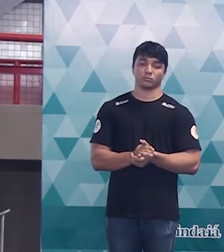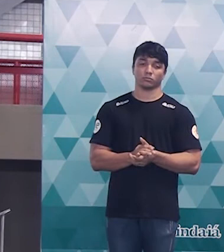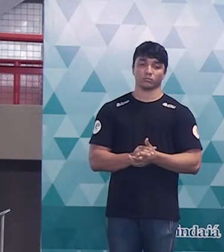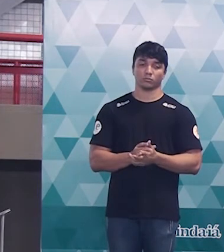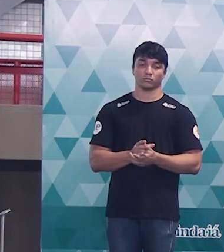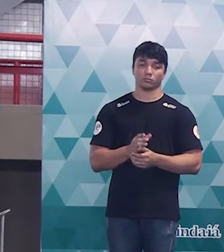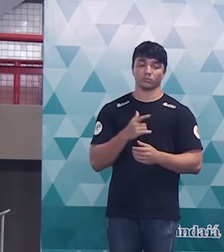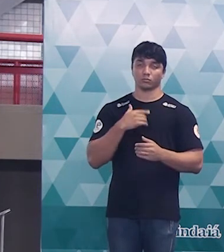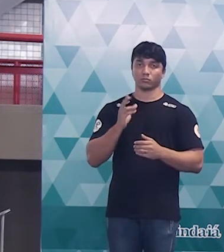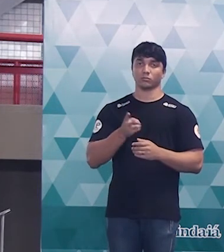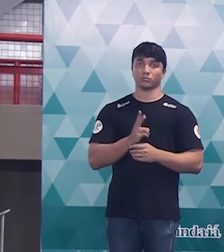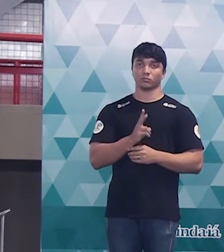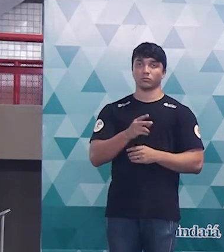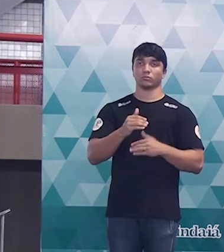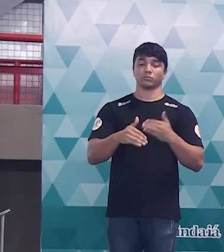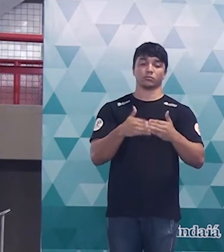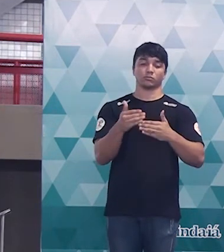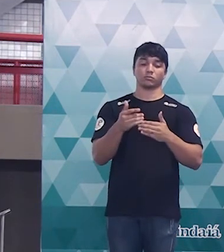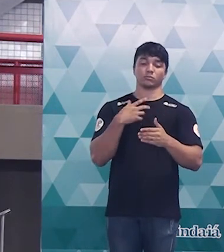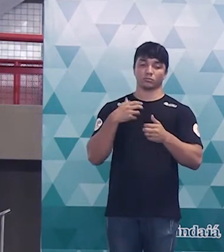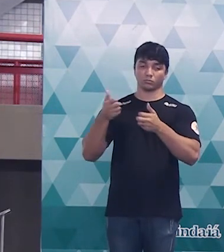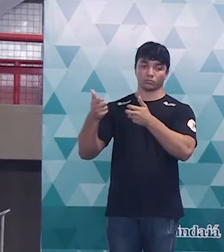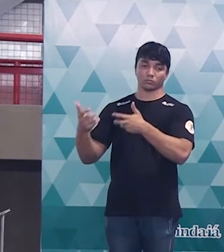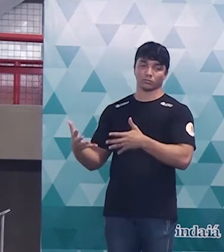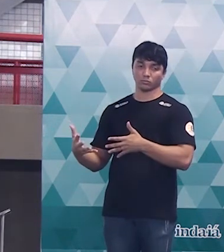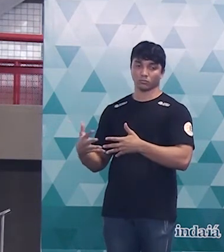dando sequência aqui à nossa explicação,